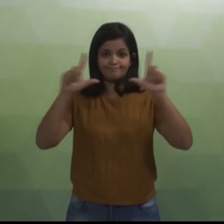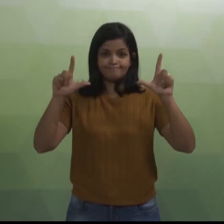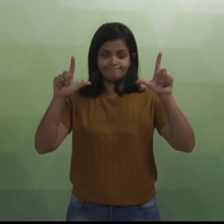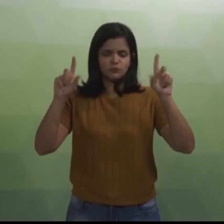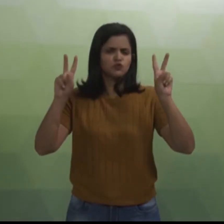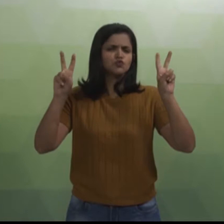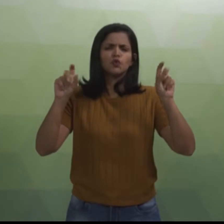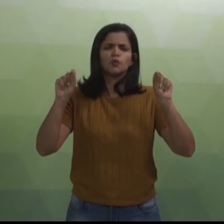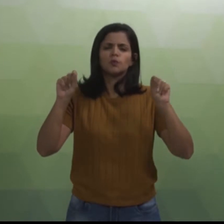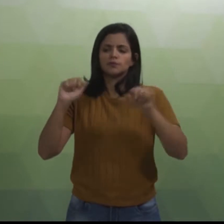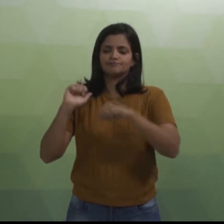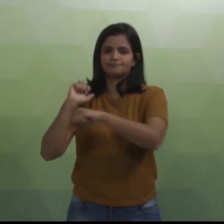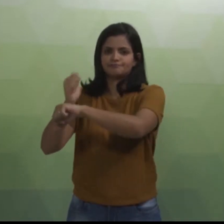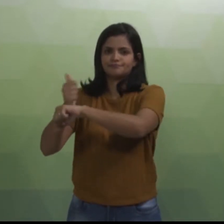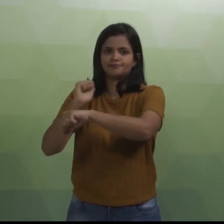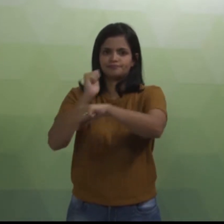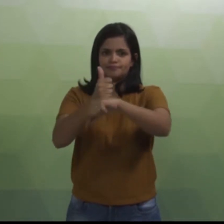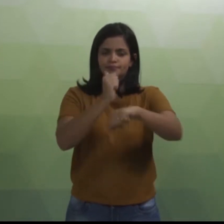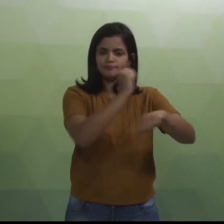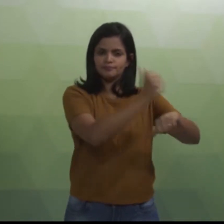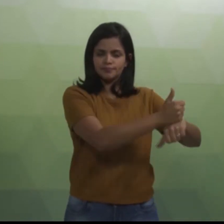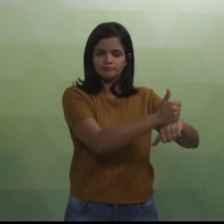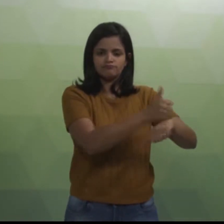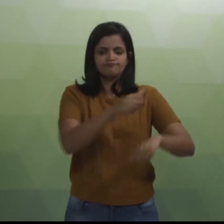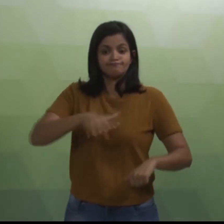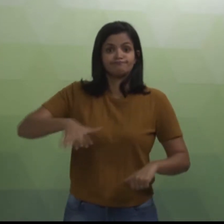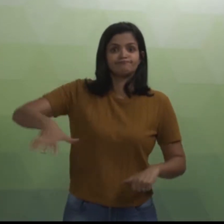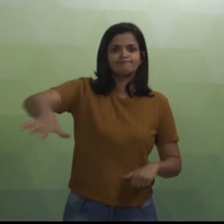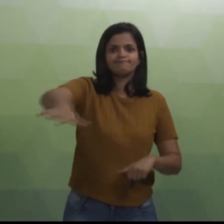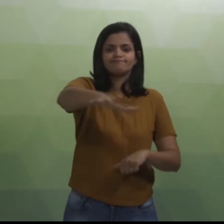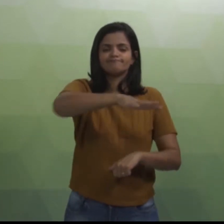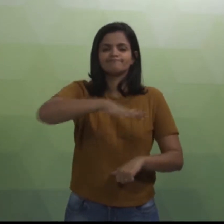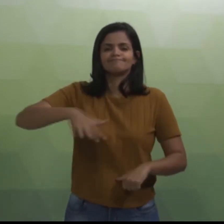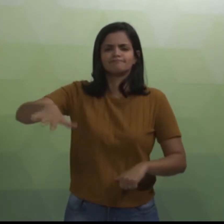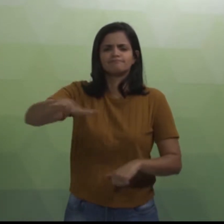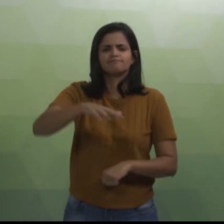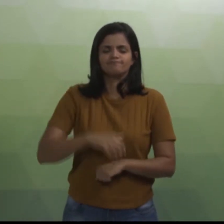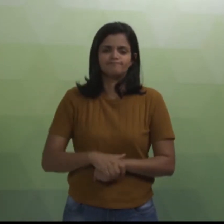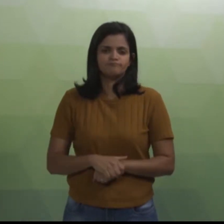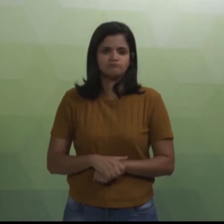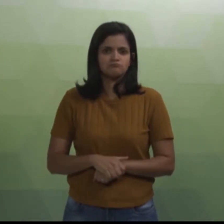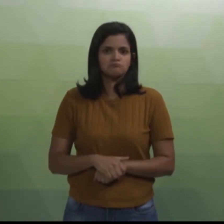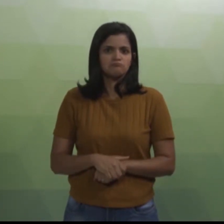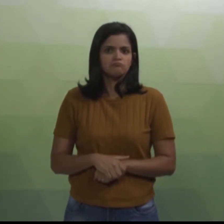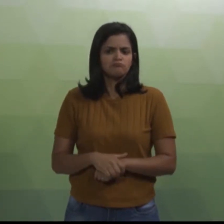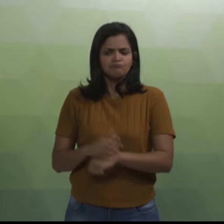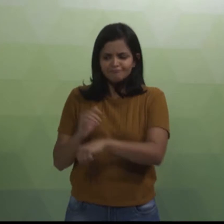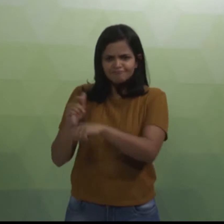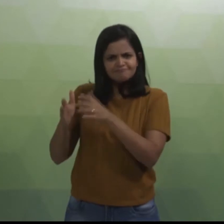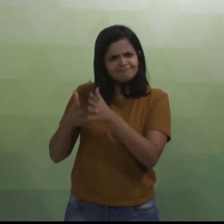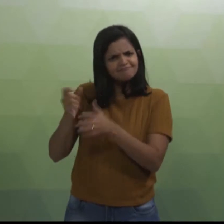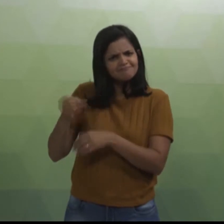Viram o slide? Fala sobre estabelecimento de referentes, o uso do espaço.